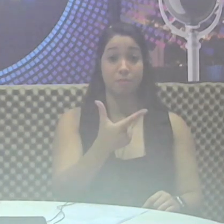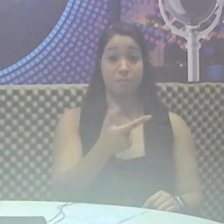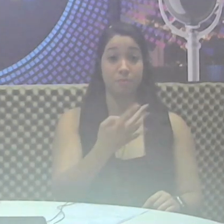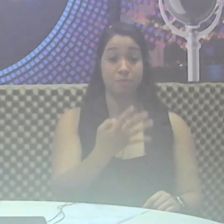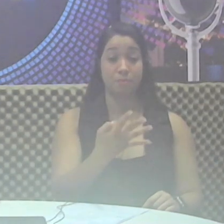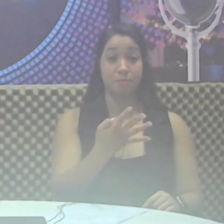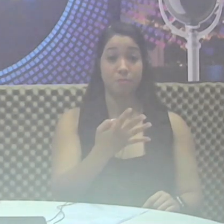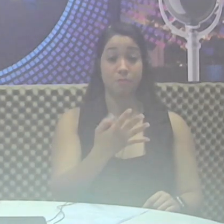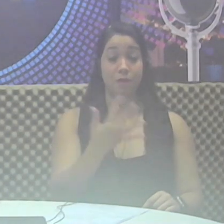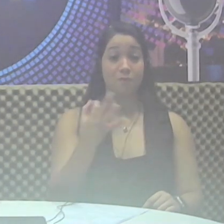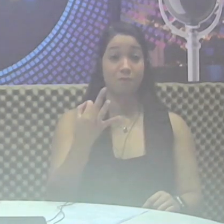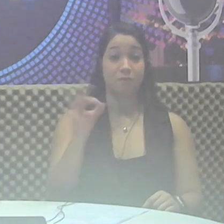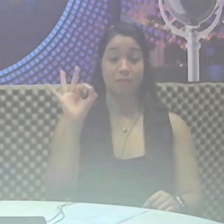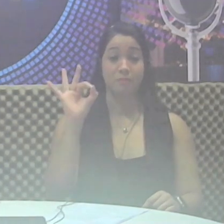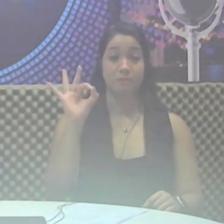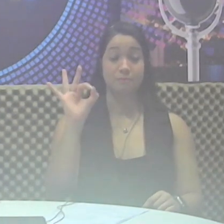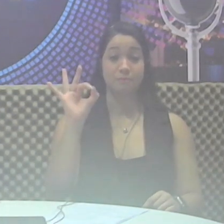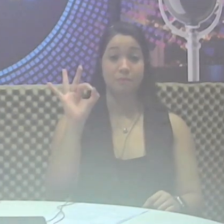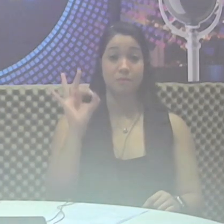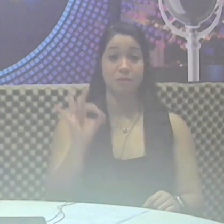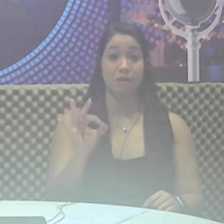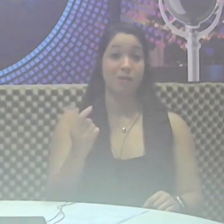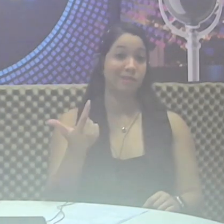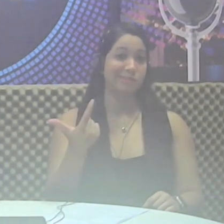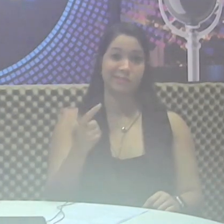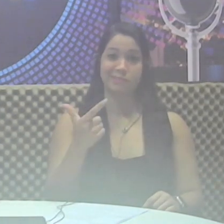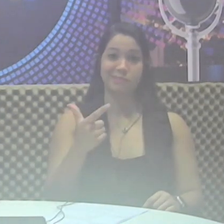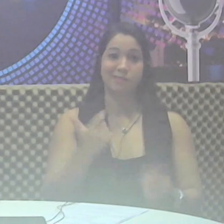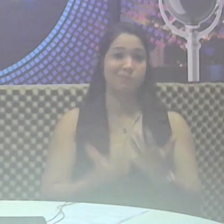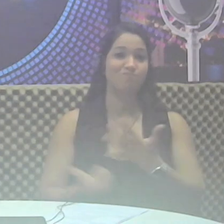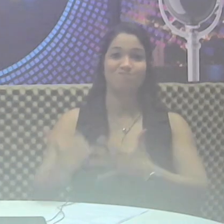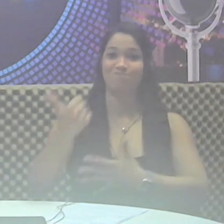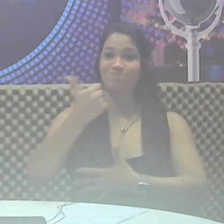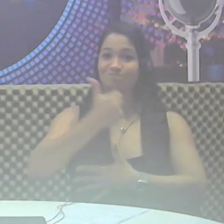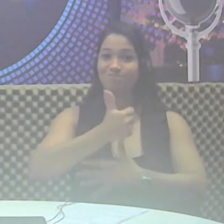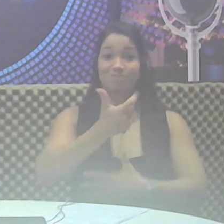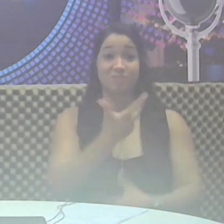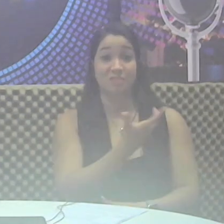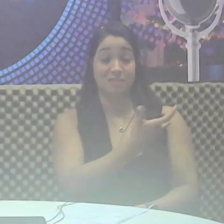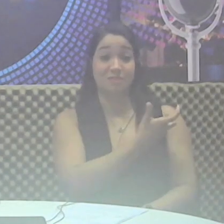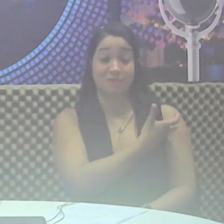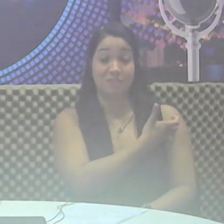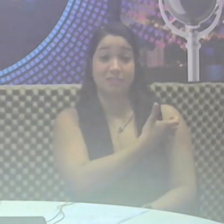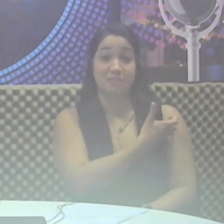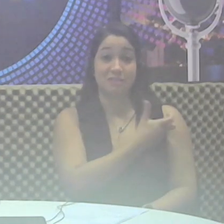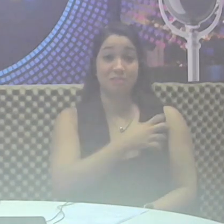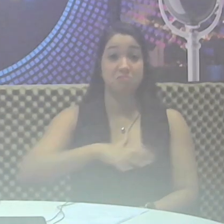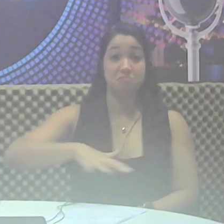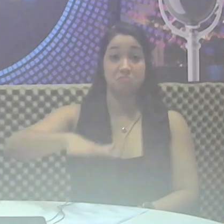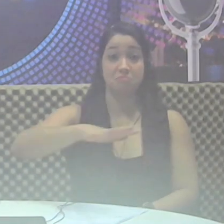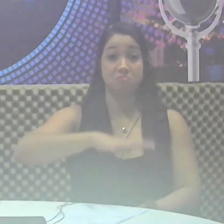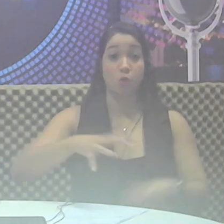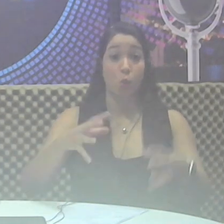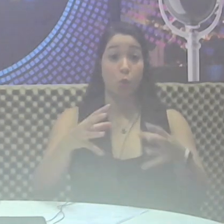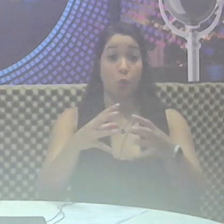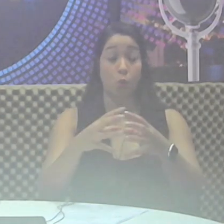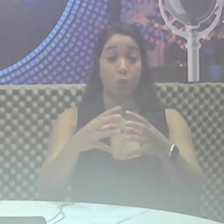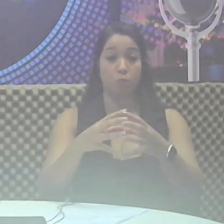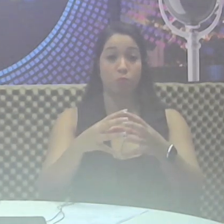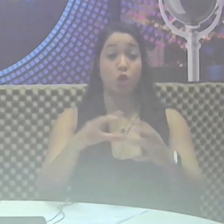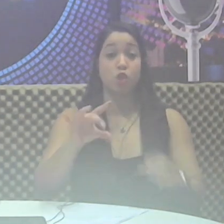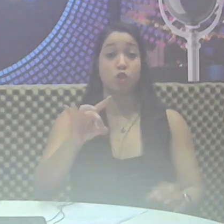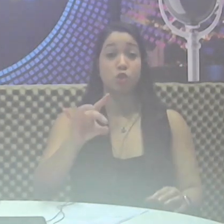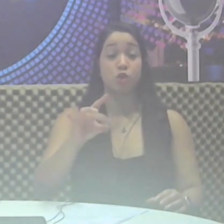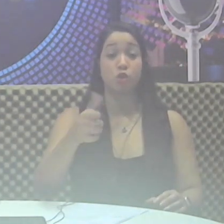39/2024 do órgão federal, que não estabelece prioridade de vacinação dentro deste grupo e considera que